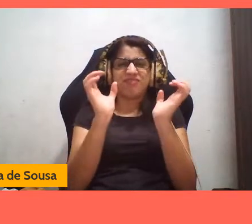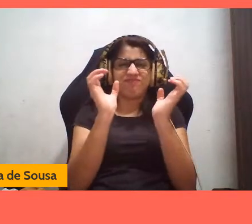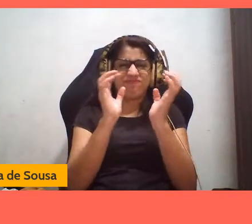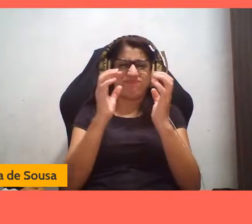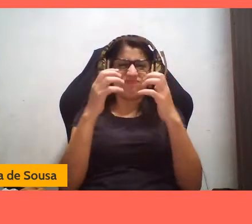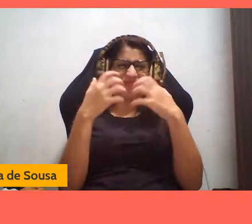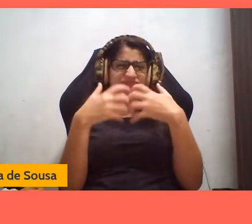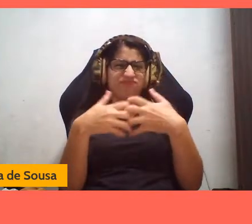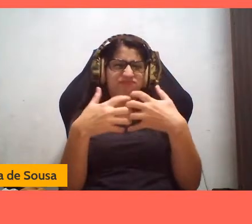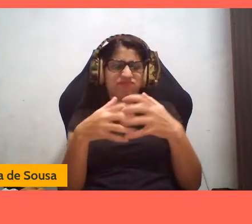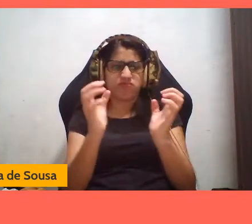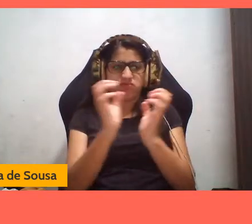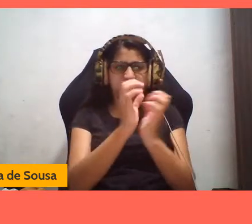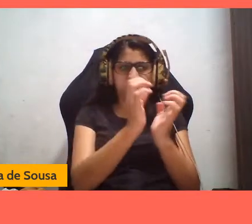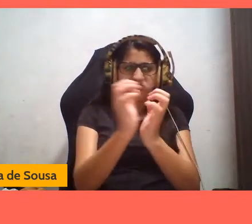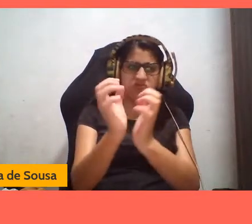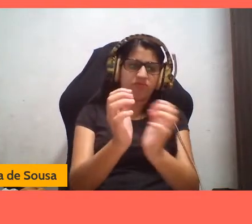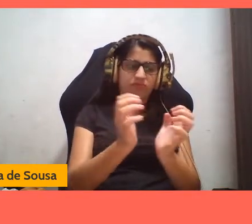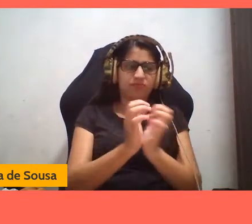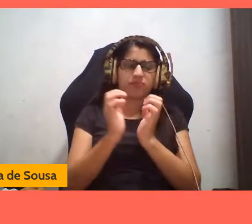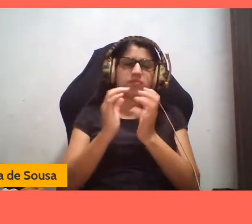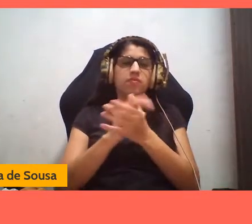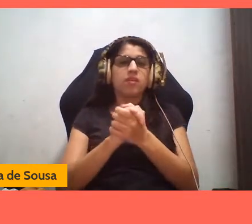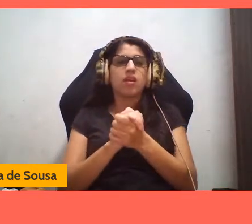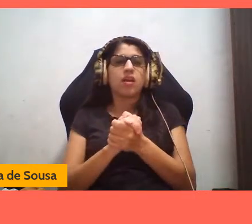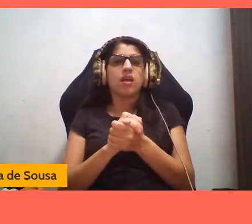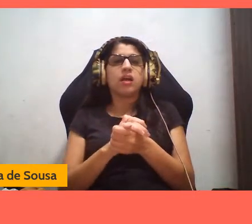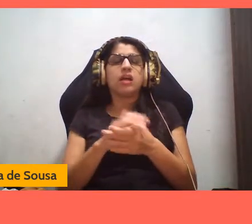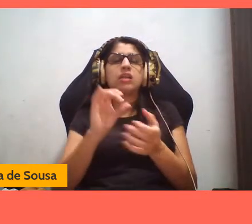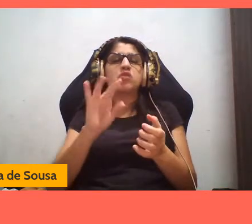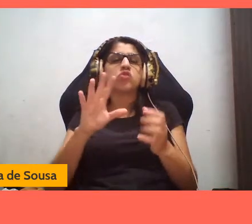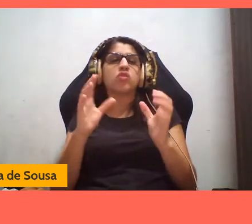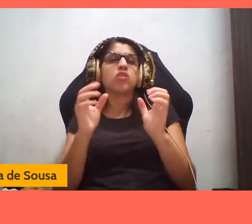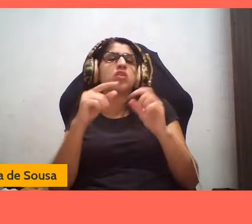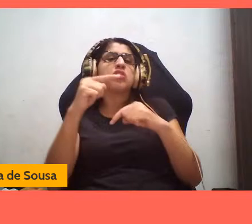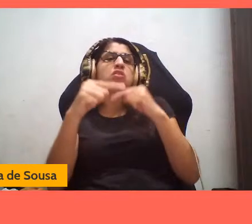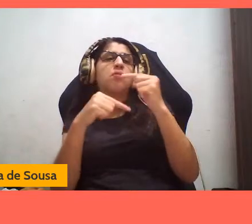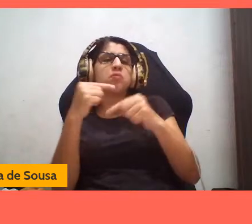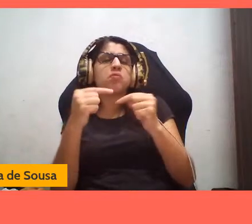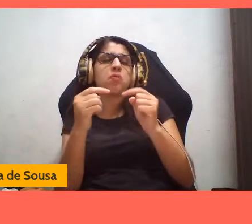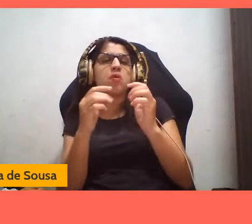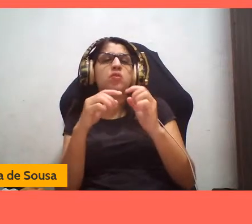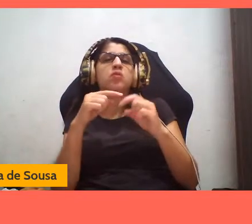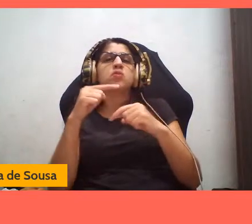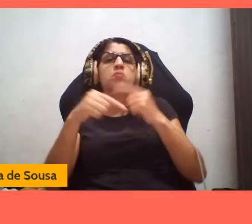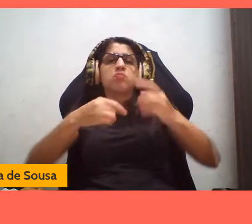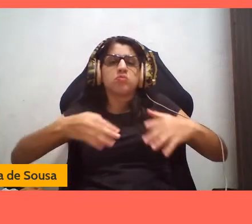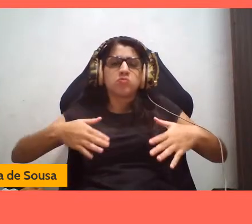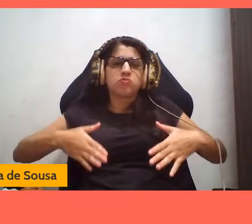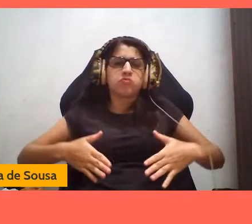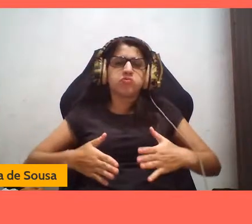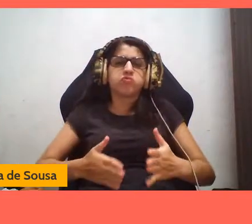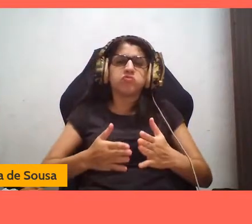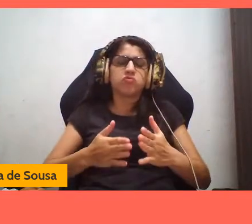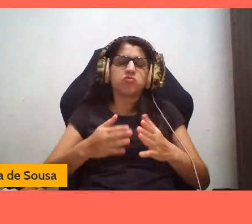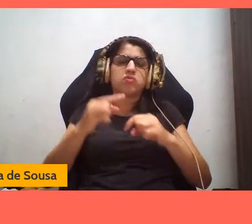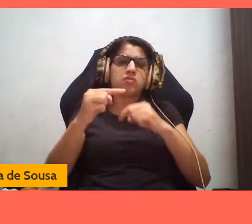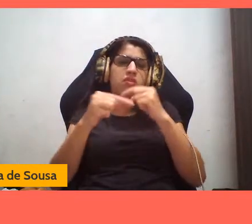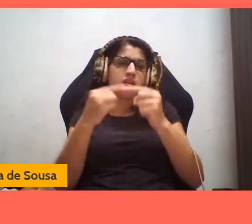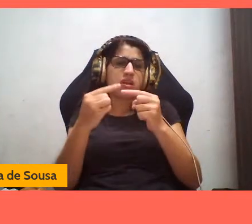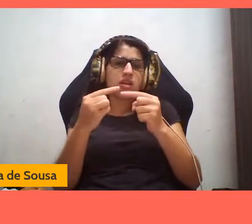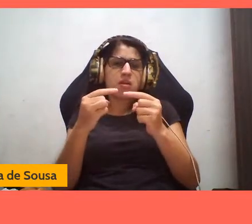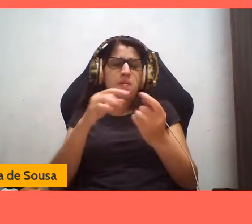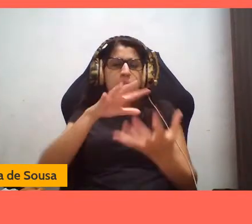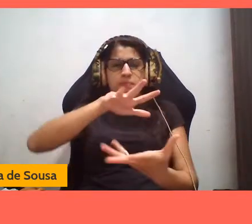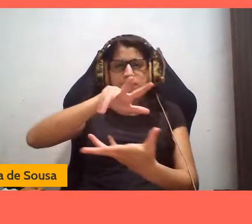hesitamos um pouco em deixar para os nossos próprios descendentes esse planeta saqueado